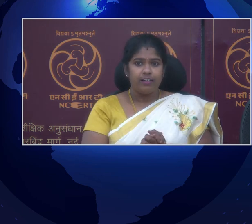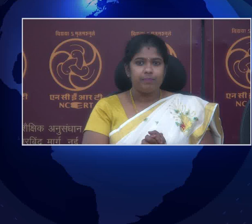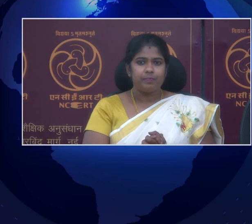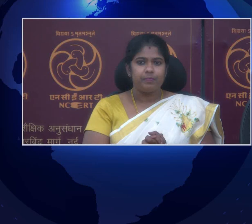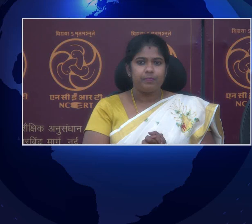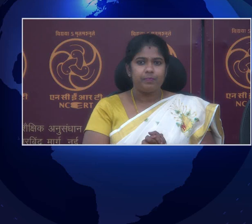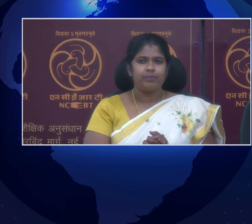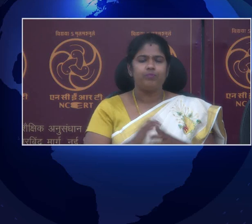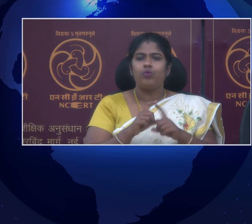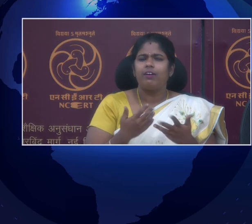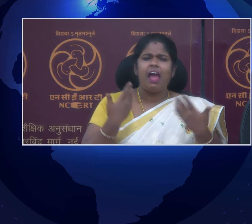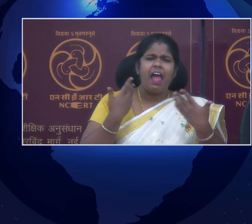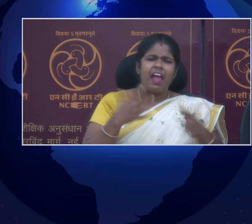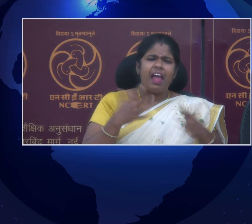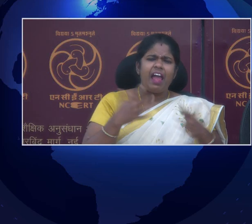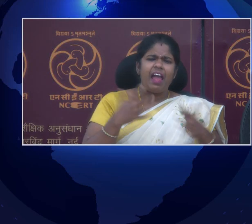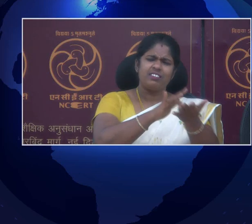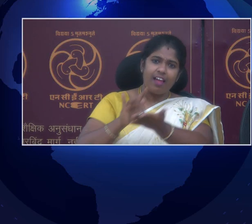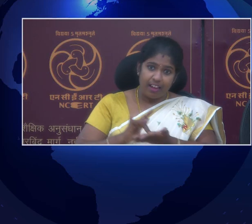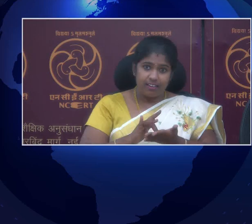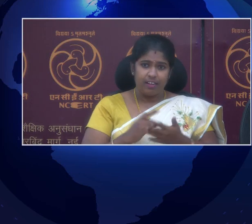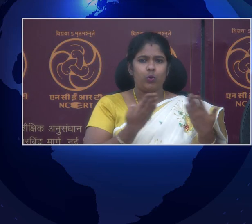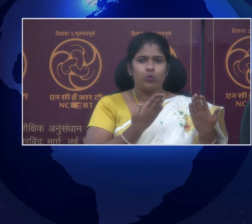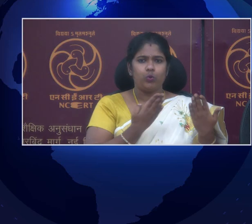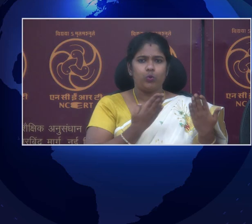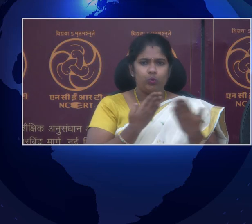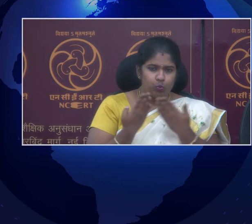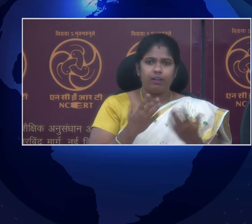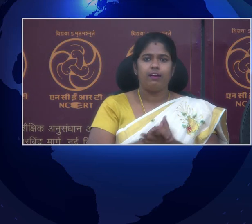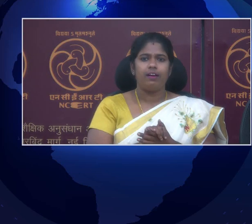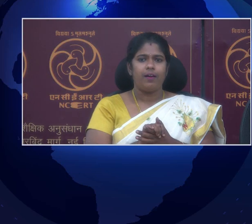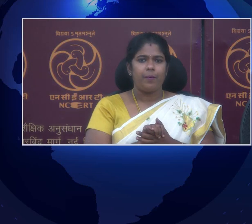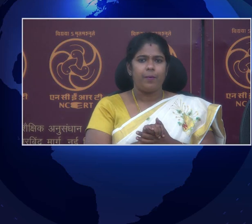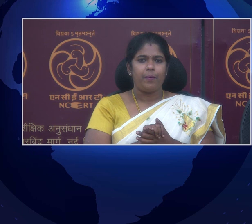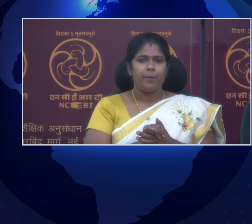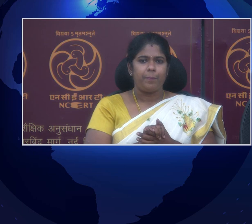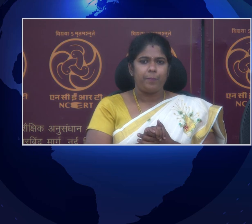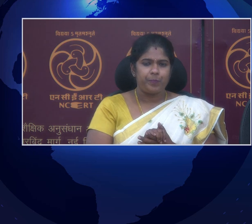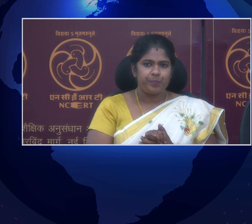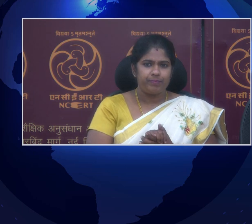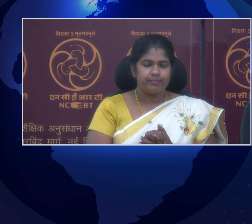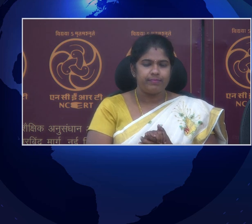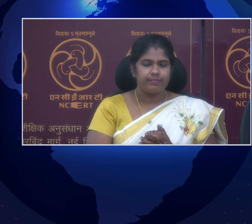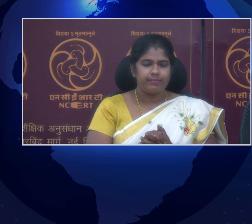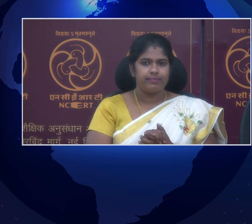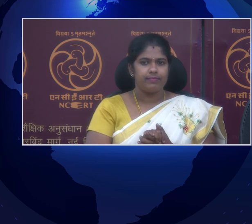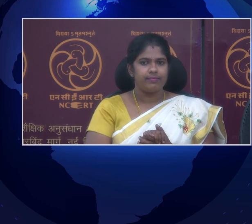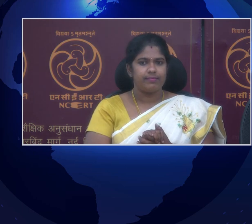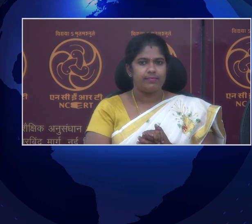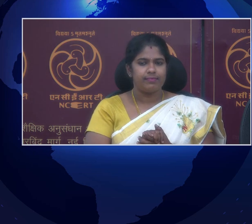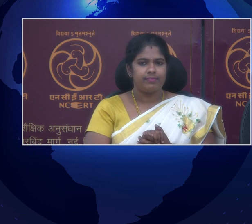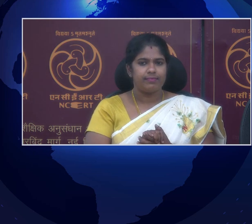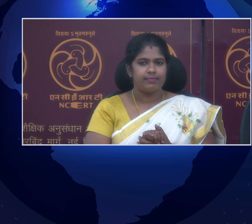जितने भी कॉल सेंटर्स हैं, चाहे वो एडुकेशनल कॉल सेंटर्स हो या जो फाइनेंशियल इंक्लूजन को प्रमोट करने वाले जितने भी इंस्टीट्यूशंस